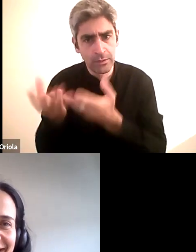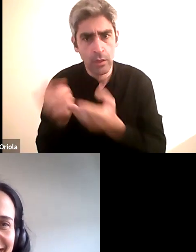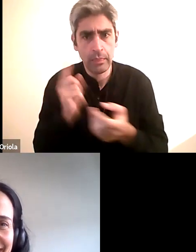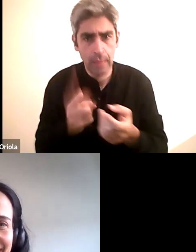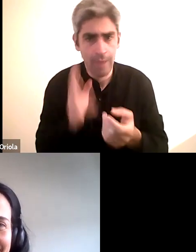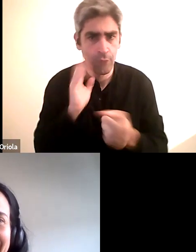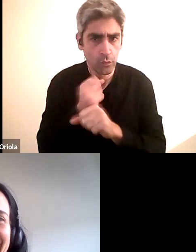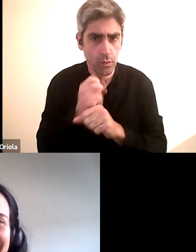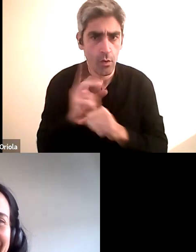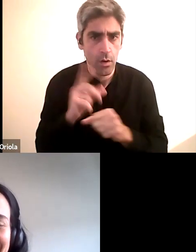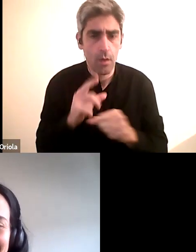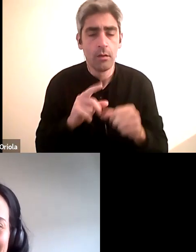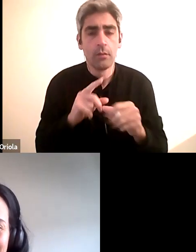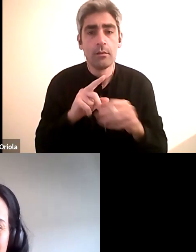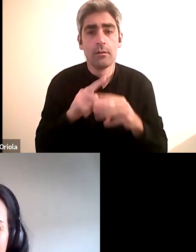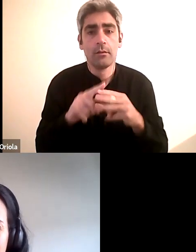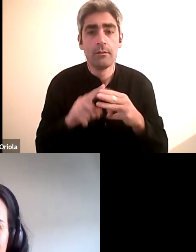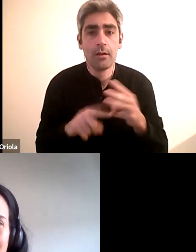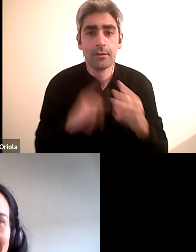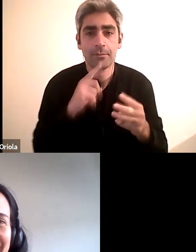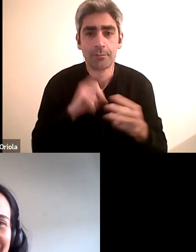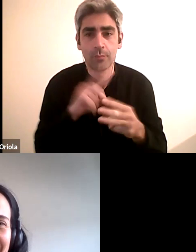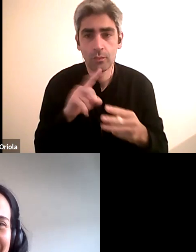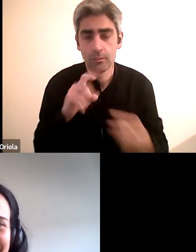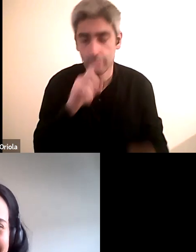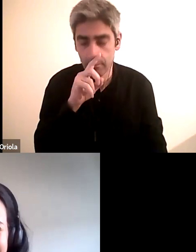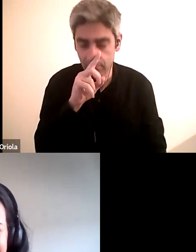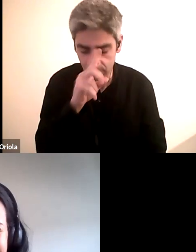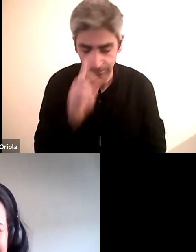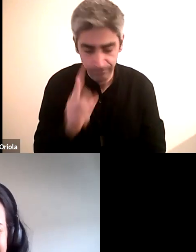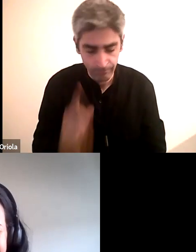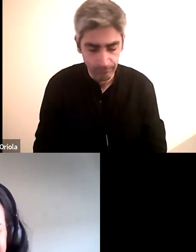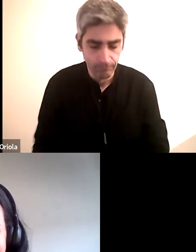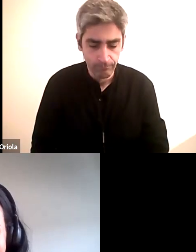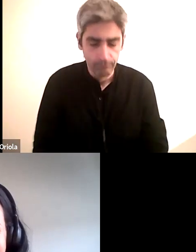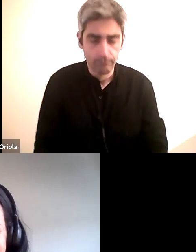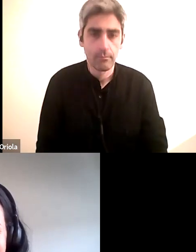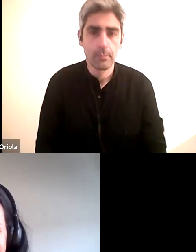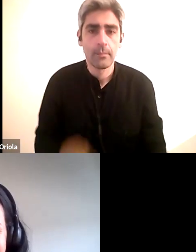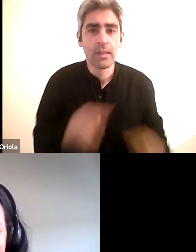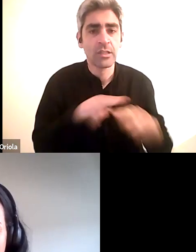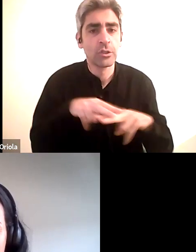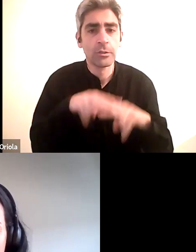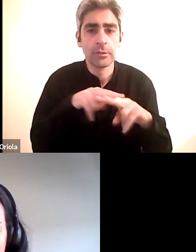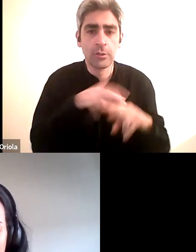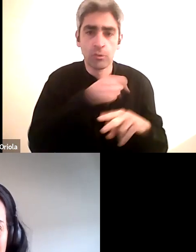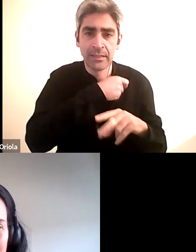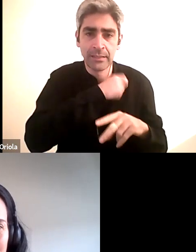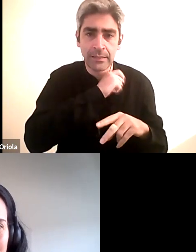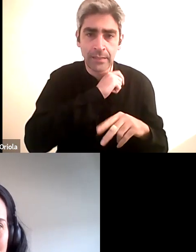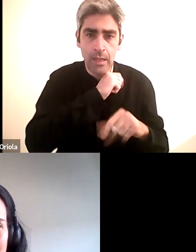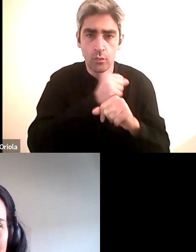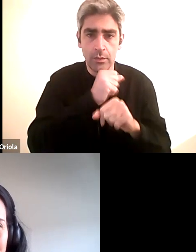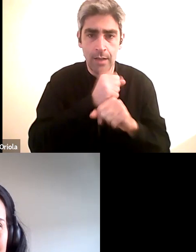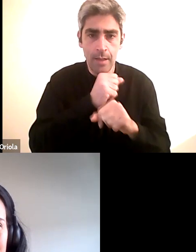São várias perguntas. Sim, senhora. A Inspeção de Trabalho, portanto, só desde